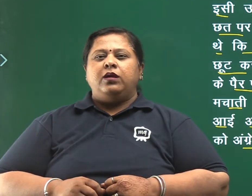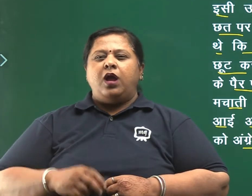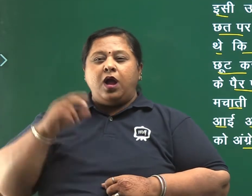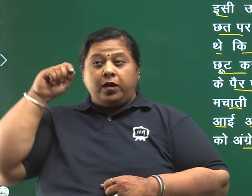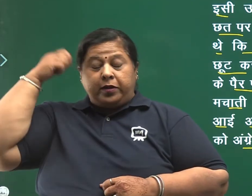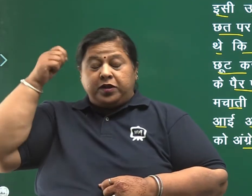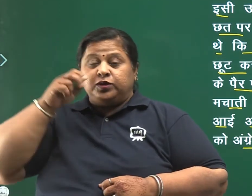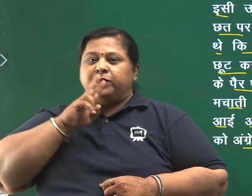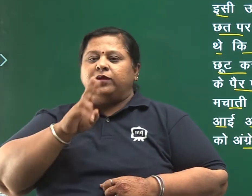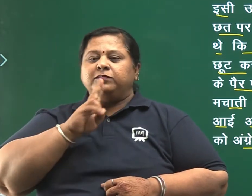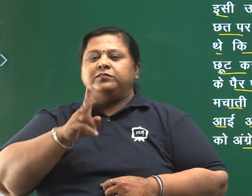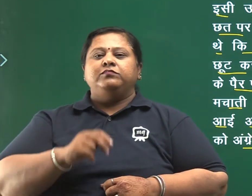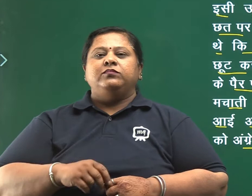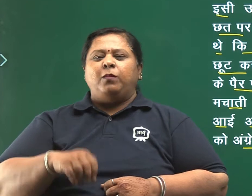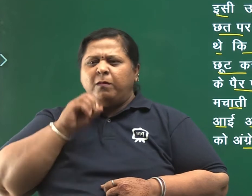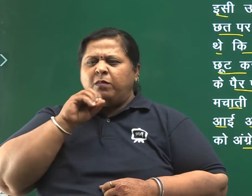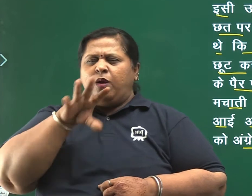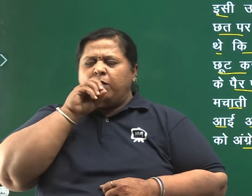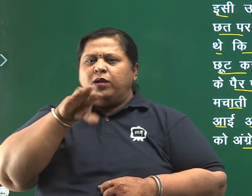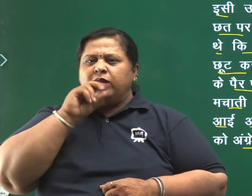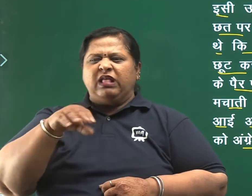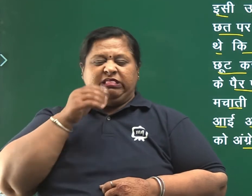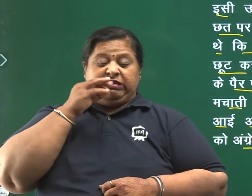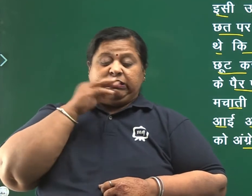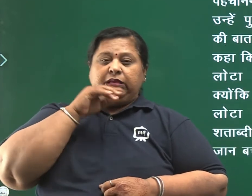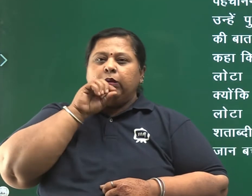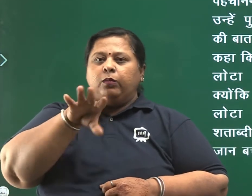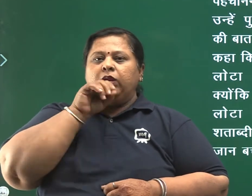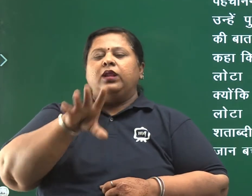अंग्रेजी में गाली देने लगा।